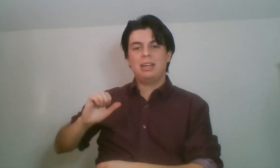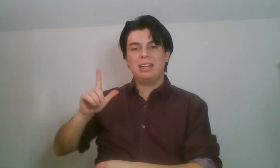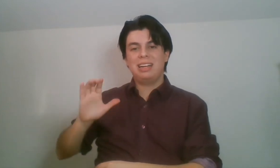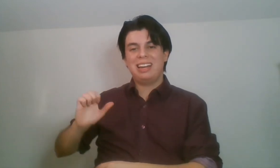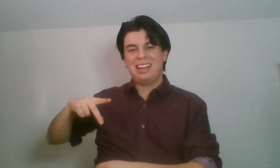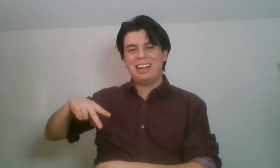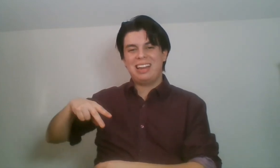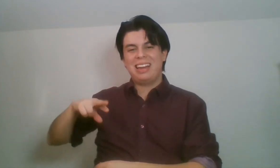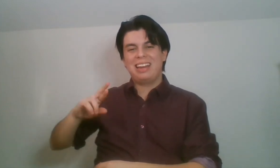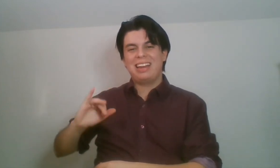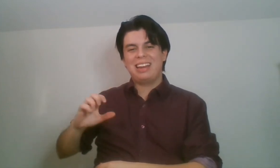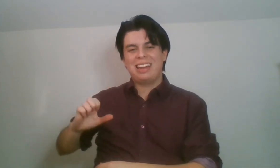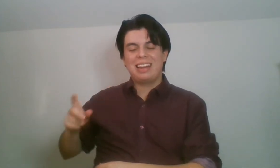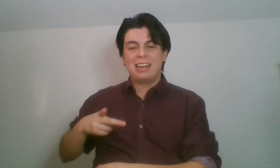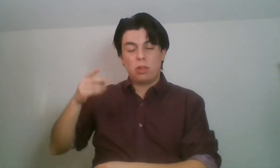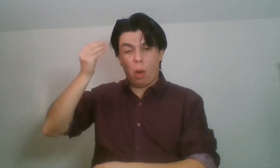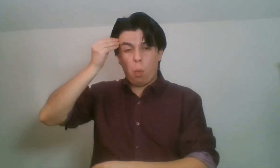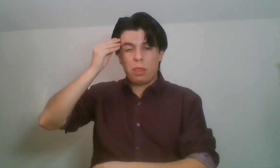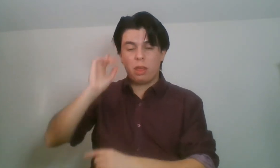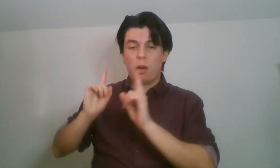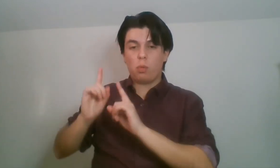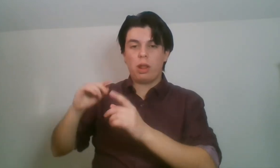podrías compartir alguna de esas historias?